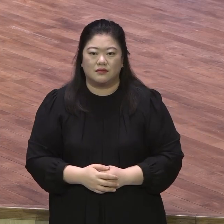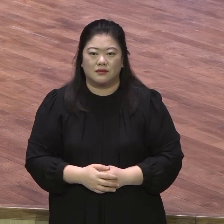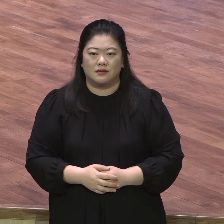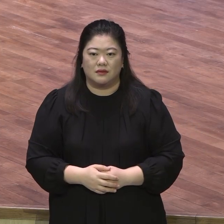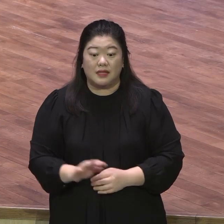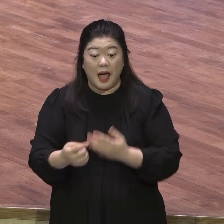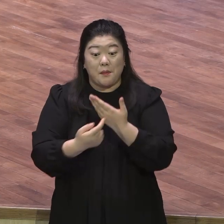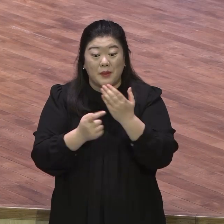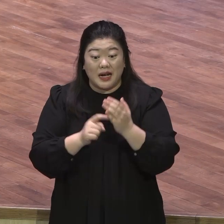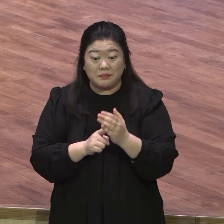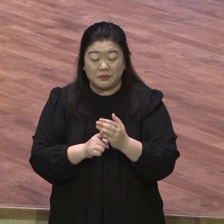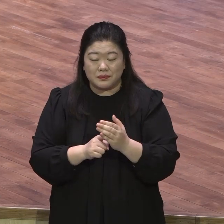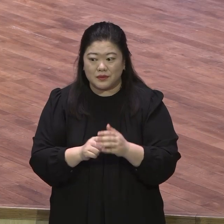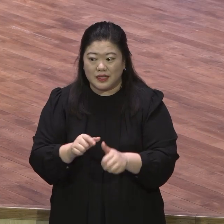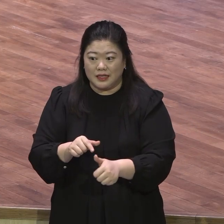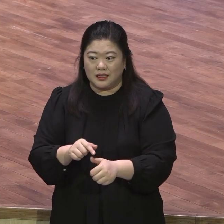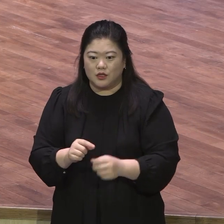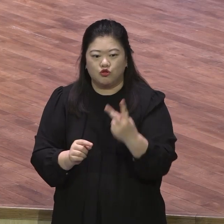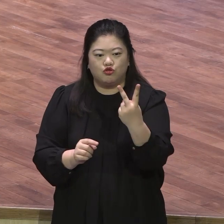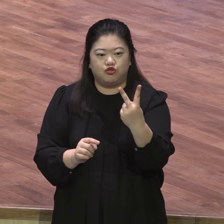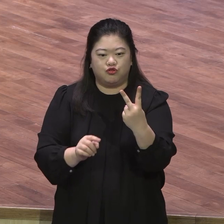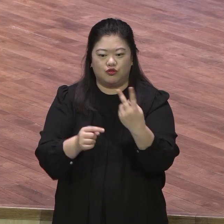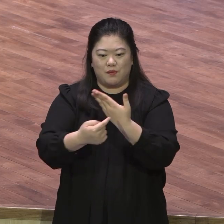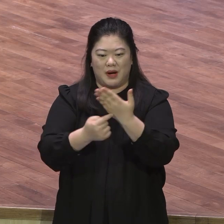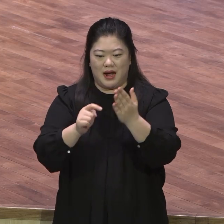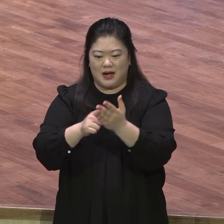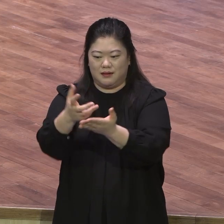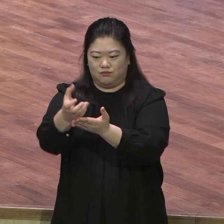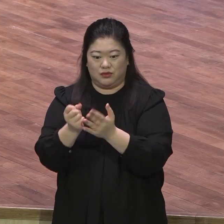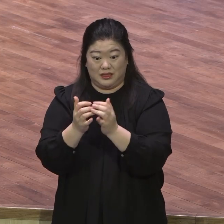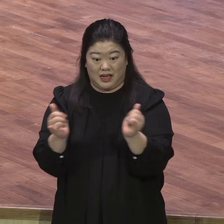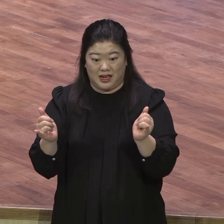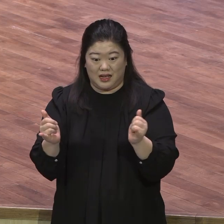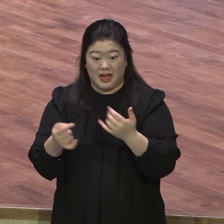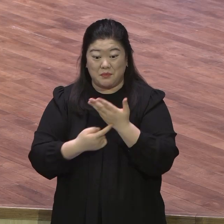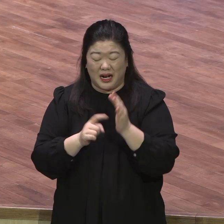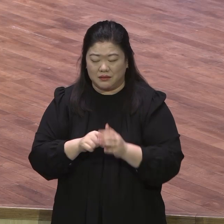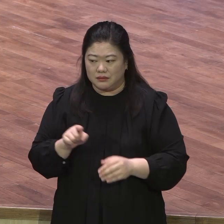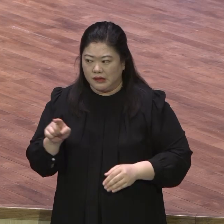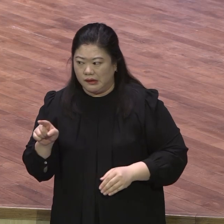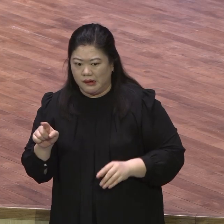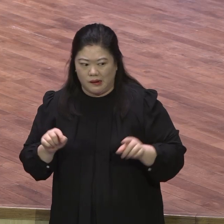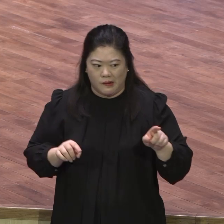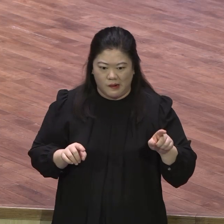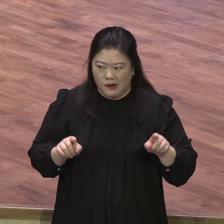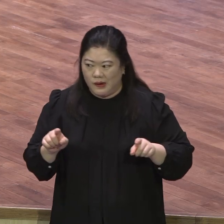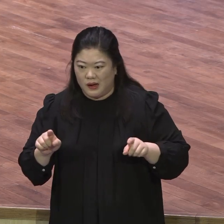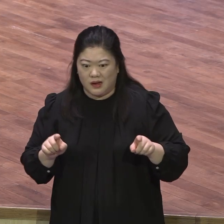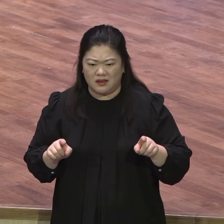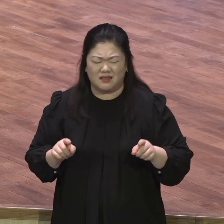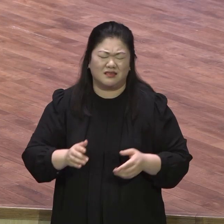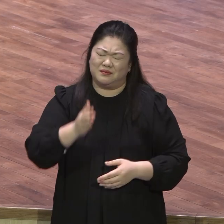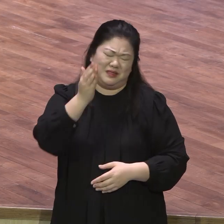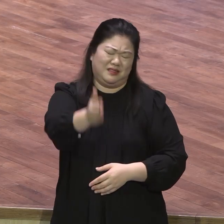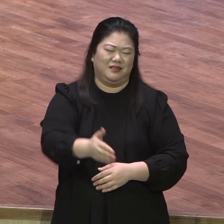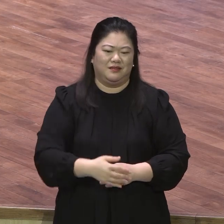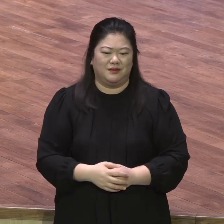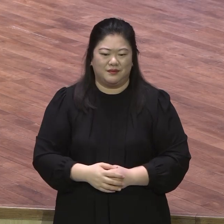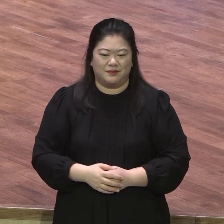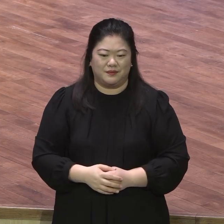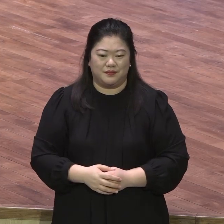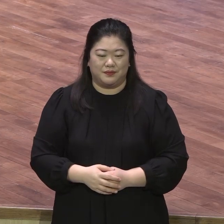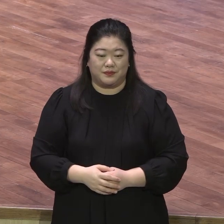자들이에요. 구원은 받았지만 고생은 찍삭이야. 내가 했던 내가 모테로 시양사 하면서 경험한 거예요. 교회 안